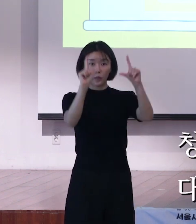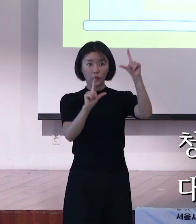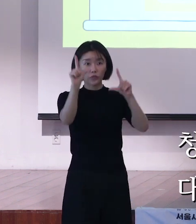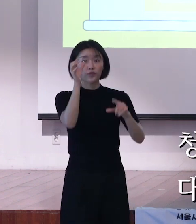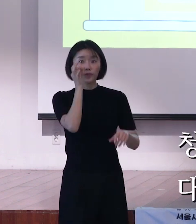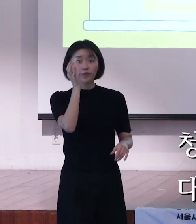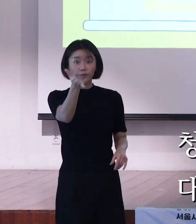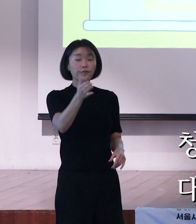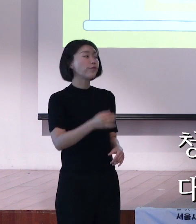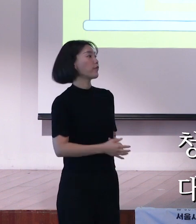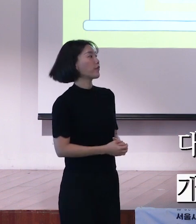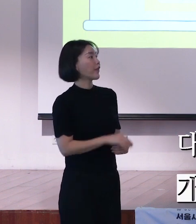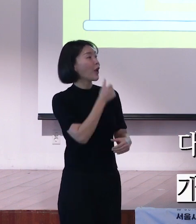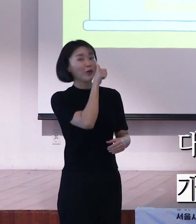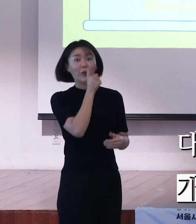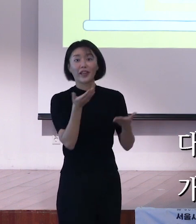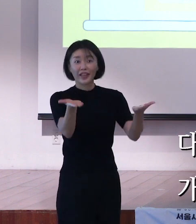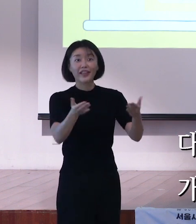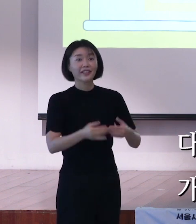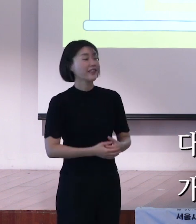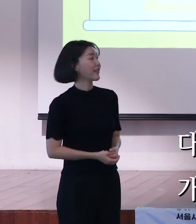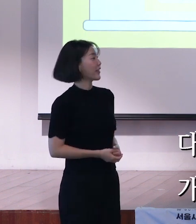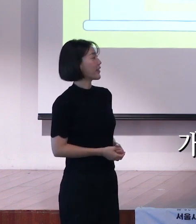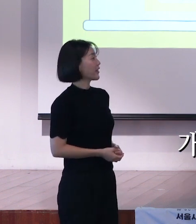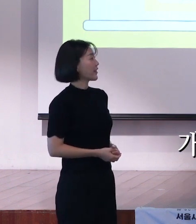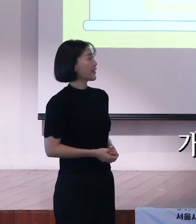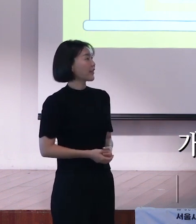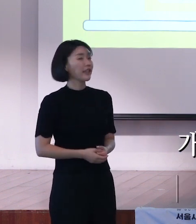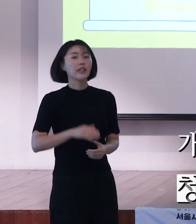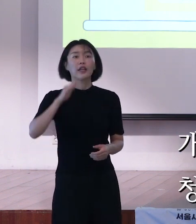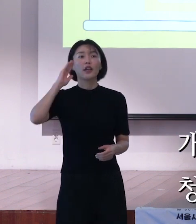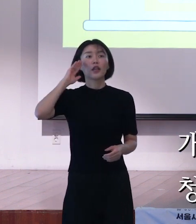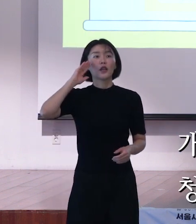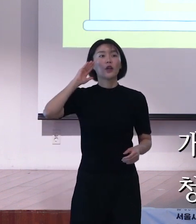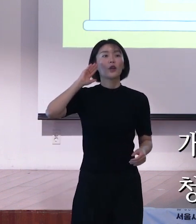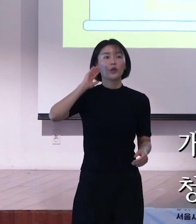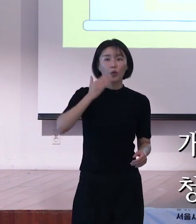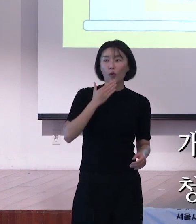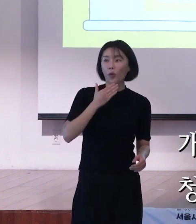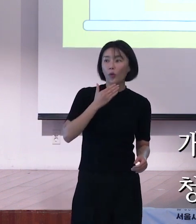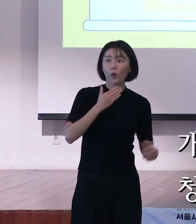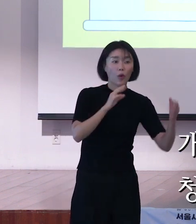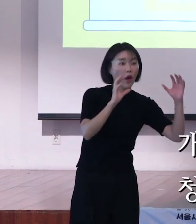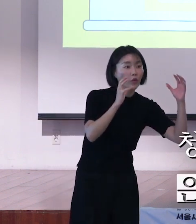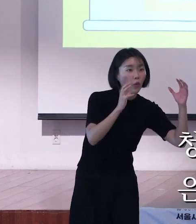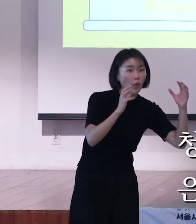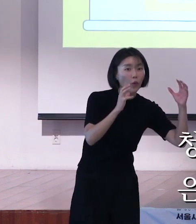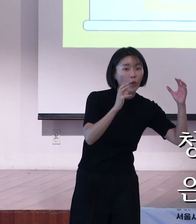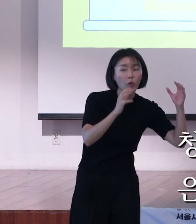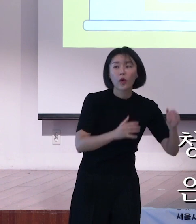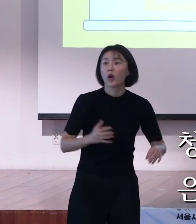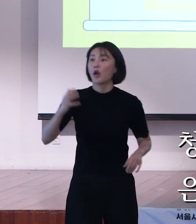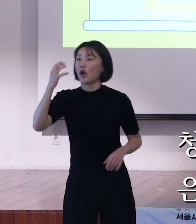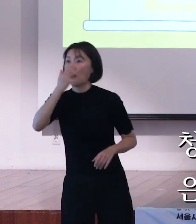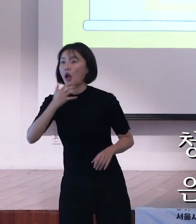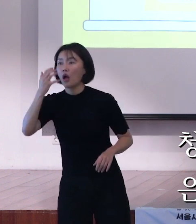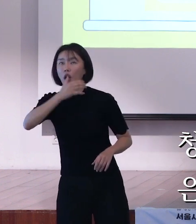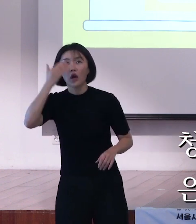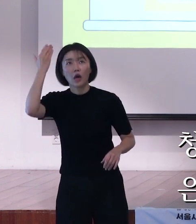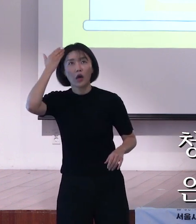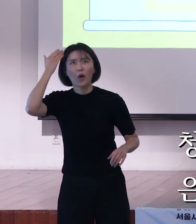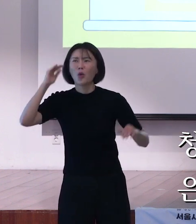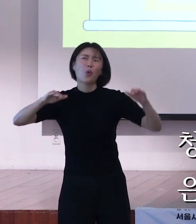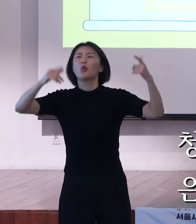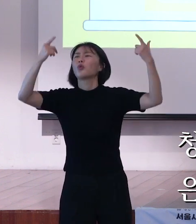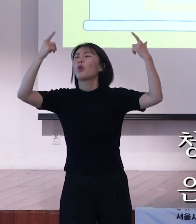소개하도록 하겠습니다. 청각장애 아동의 지능 수준은 건성 아동의 지능 수준과